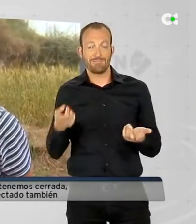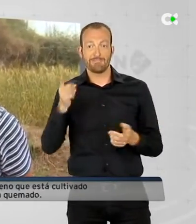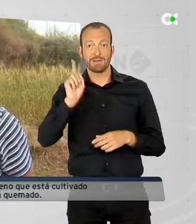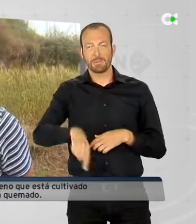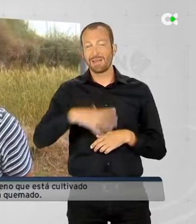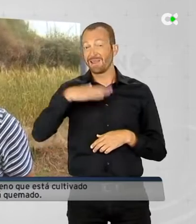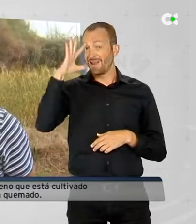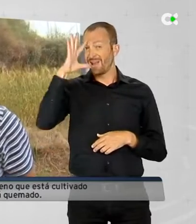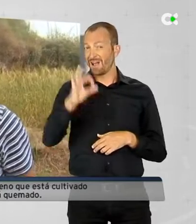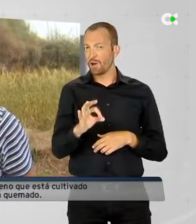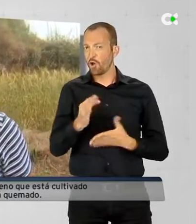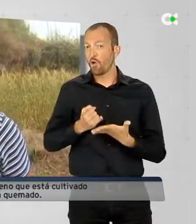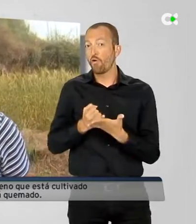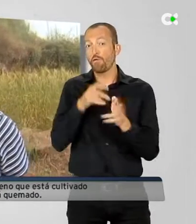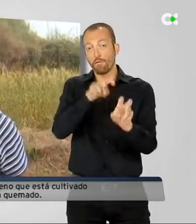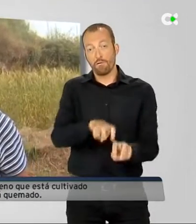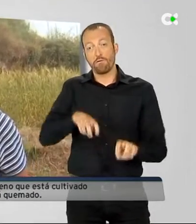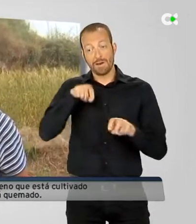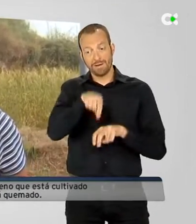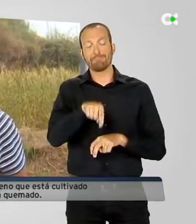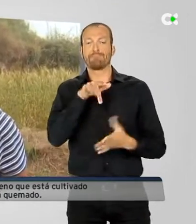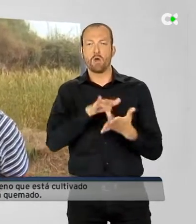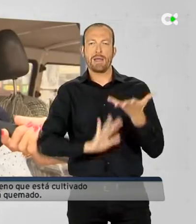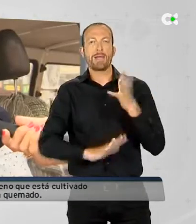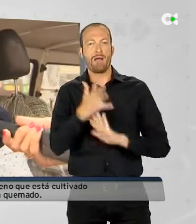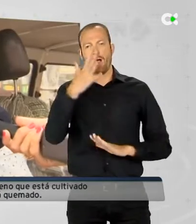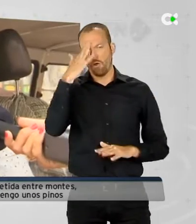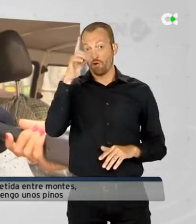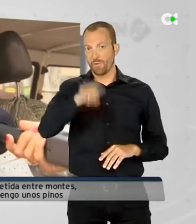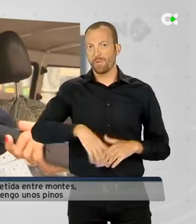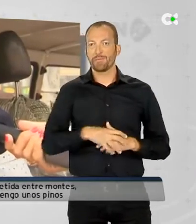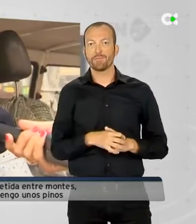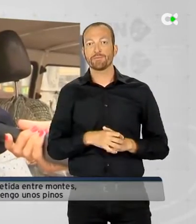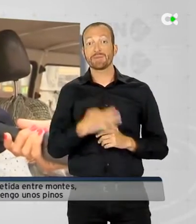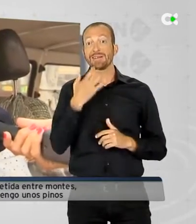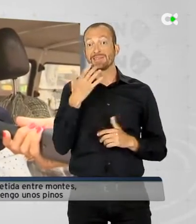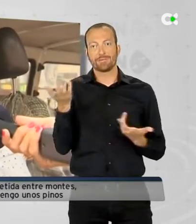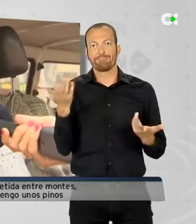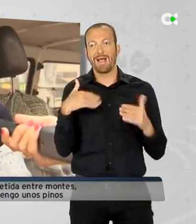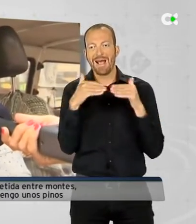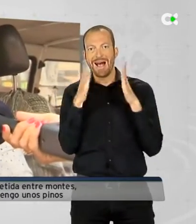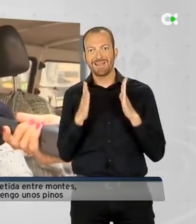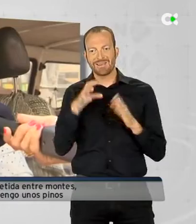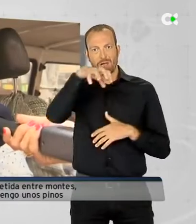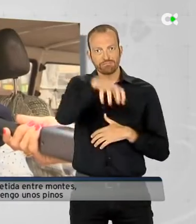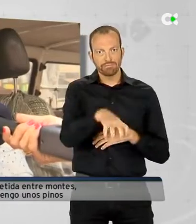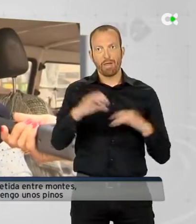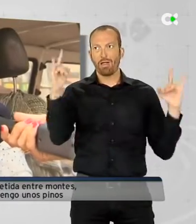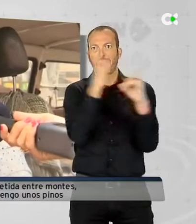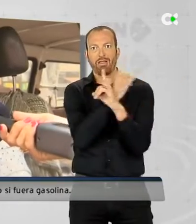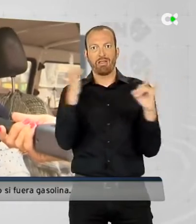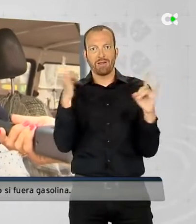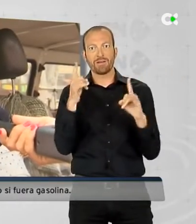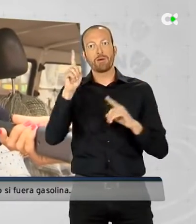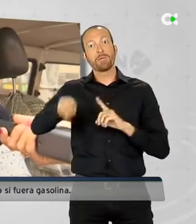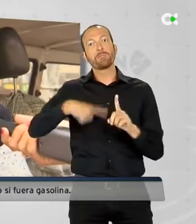porque creo que ahí tengo terreno que está cultivado y que está quemado. Si baja, estoy metida entre el monte y después tengo unos pinos